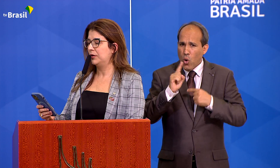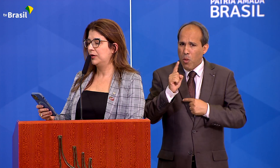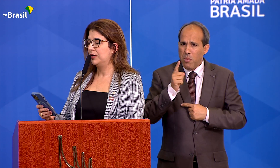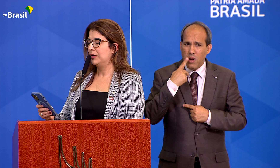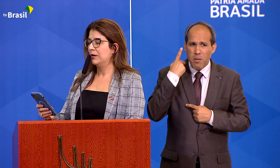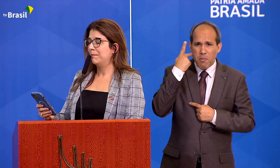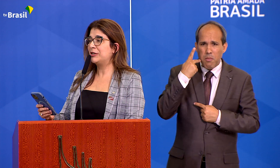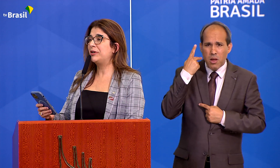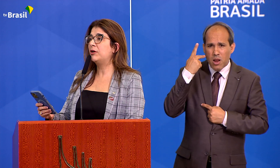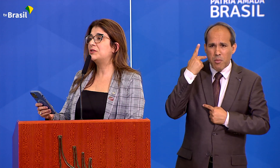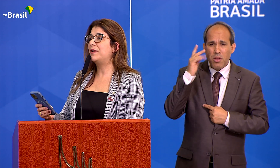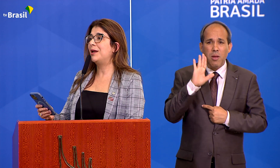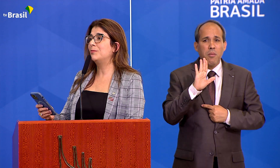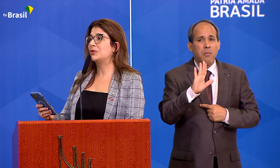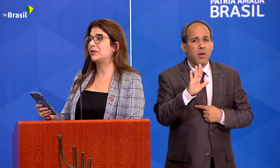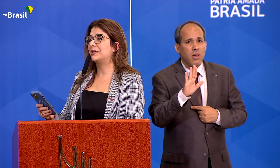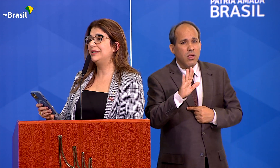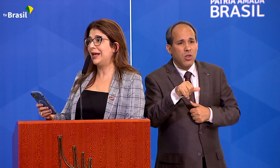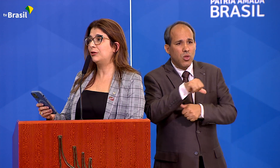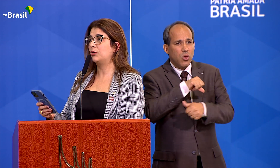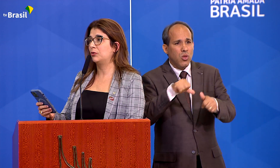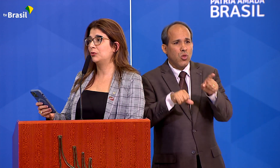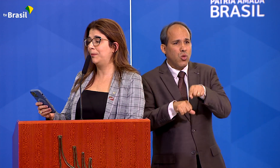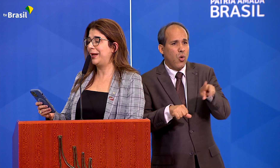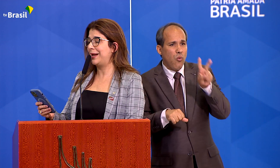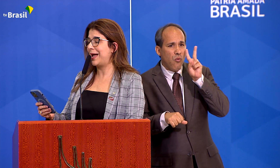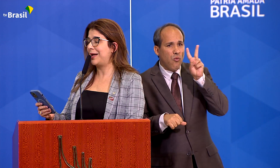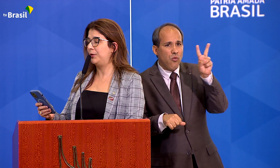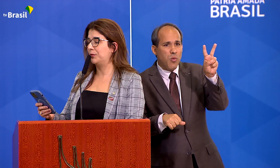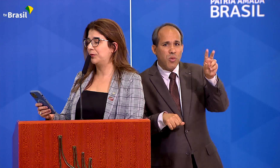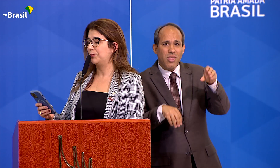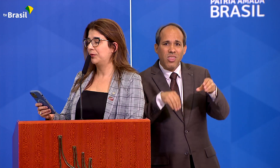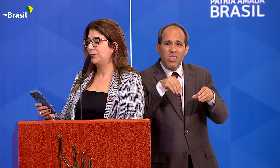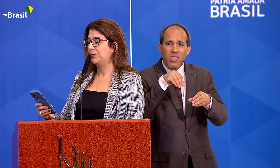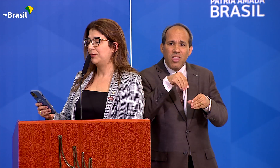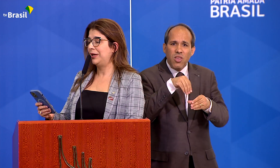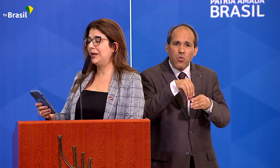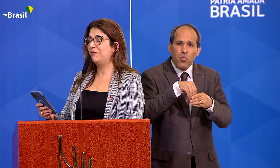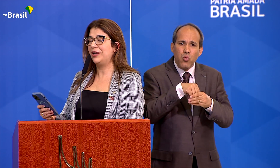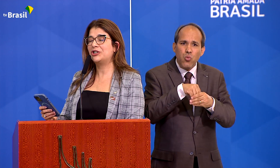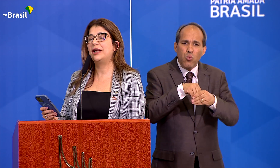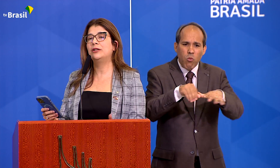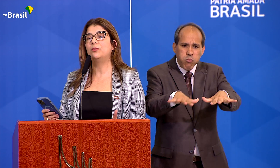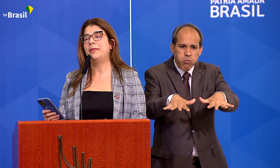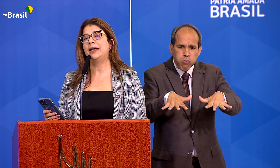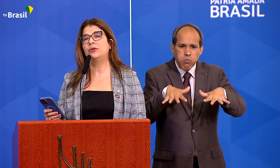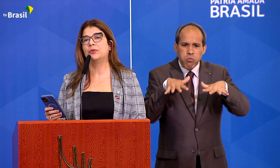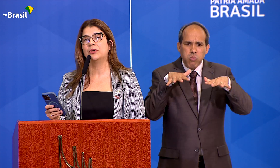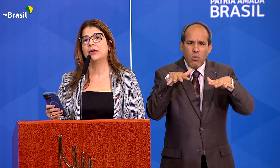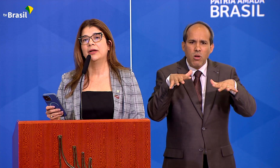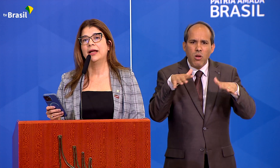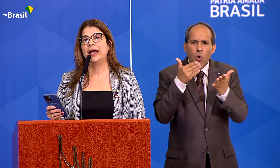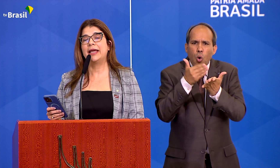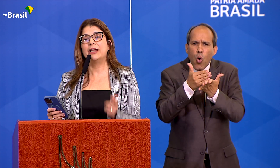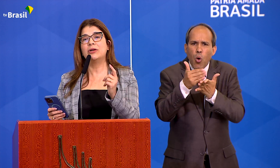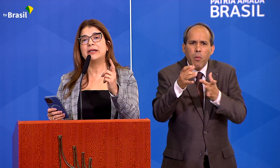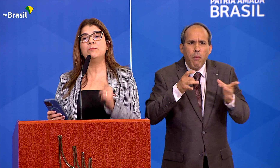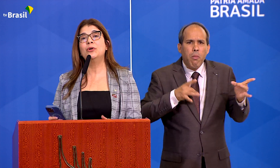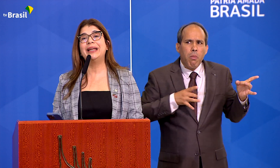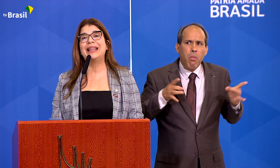Parlamento mas o que nós vemos dentro do plenário e que vem gerando medo